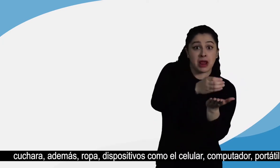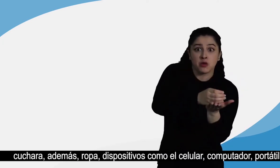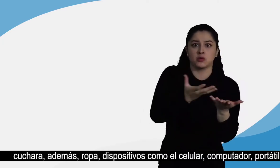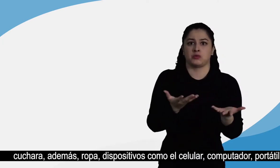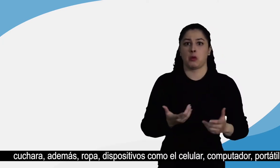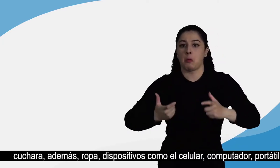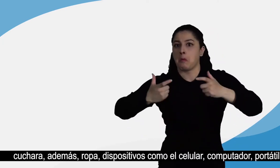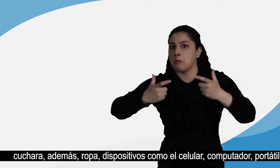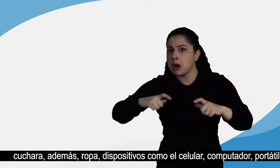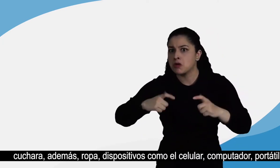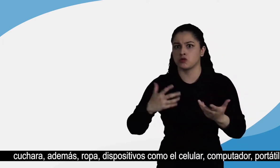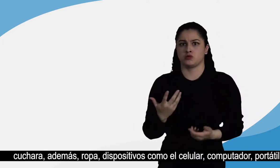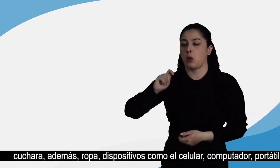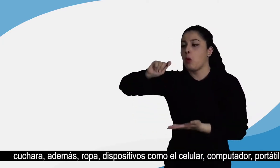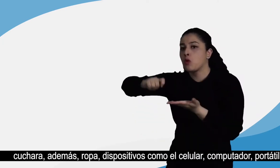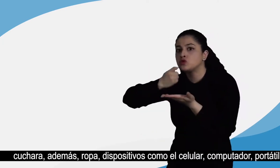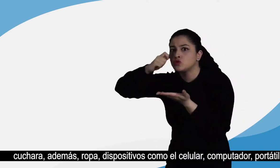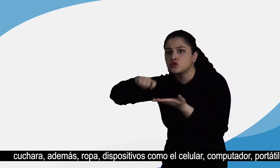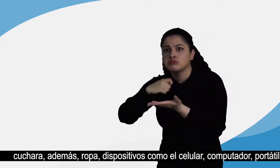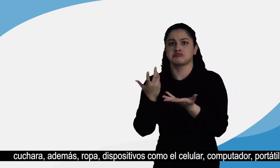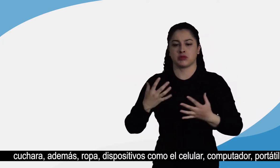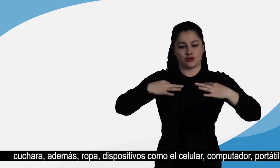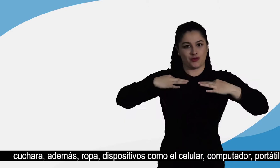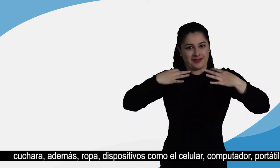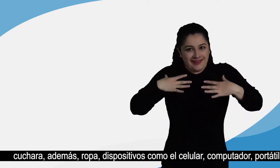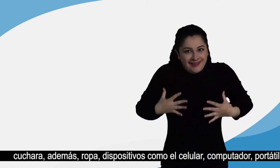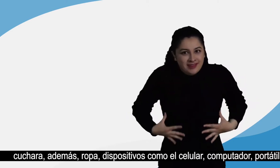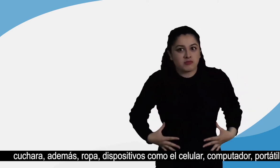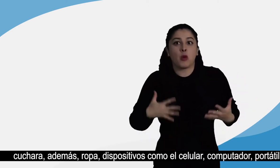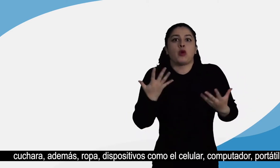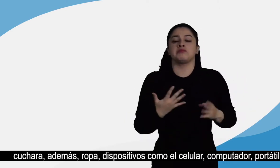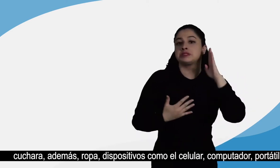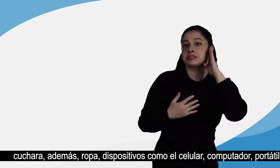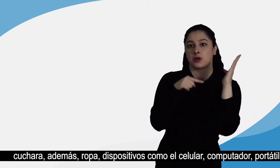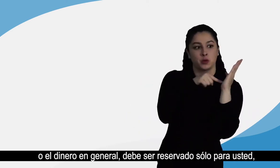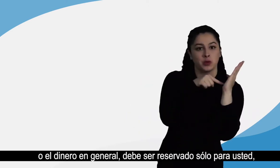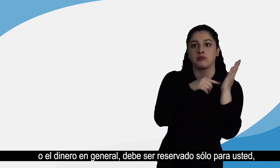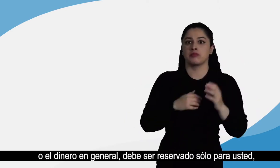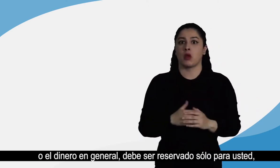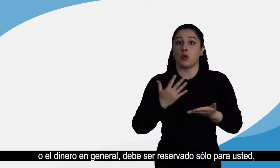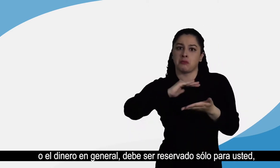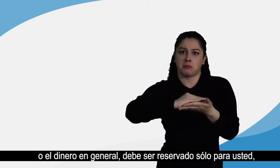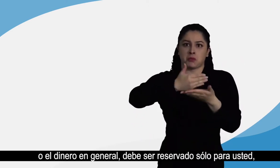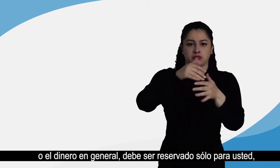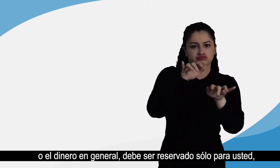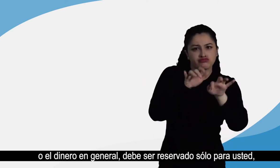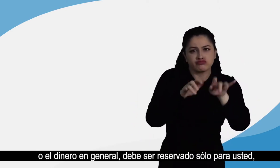Además ropa, dispositivos como el celular, computador, portátil o el dinero en general Debe ser